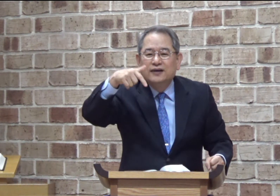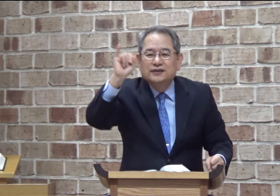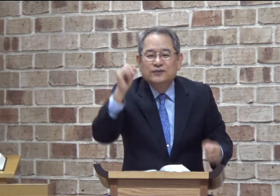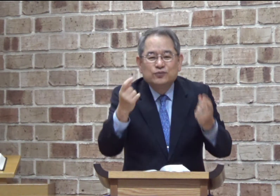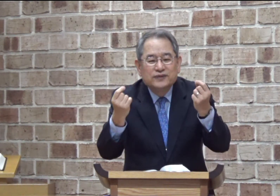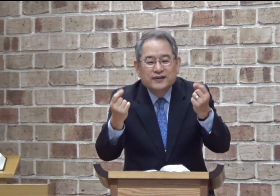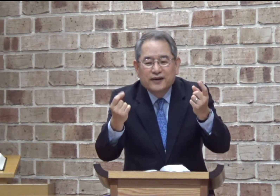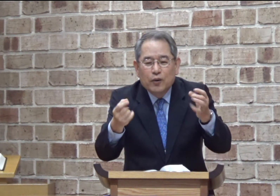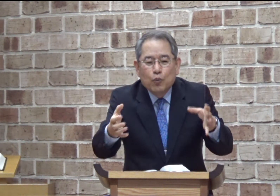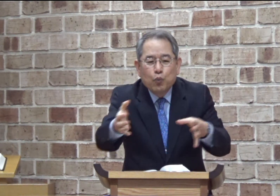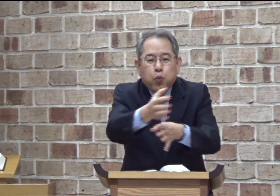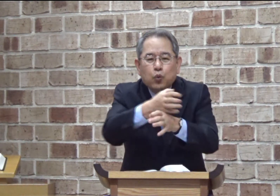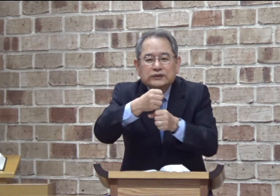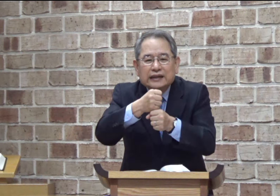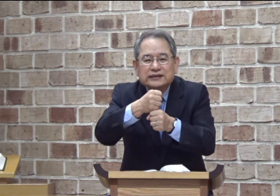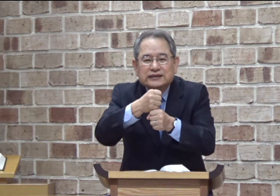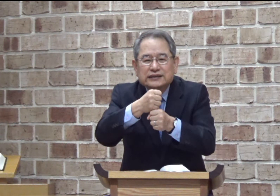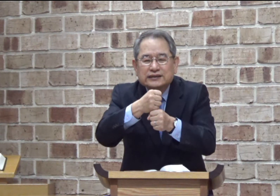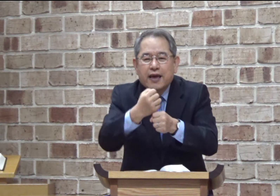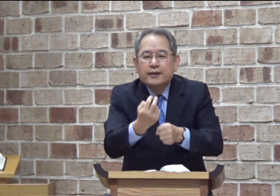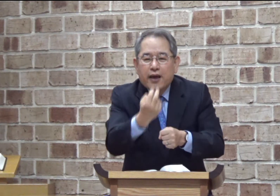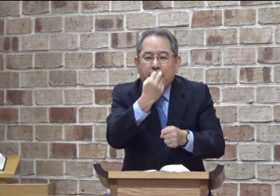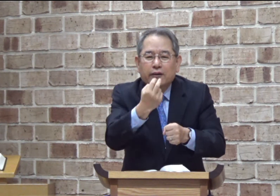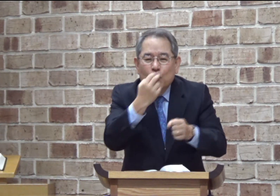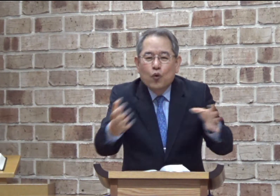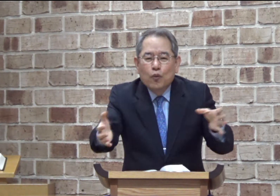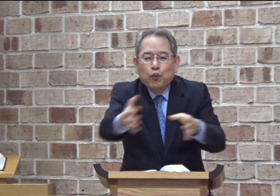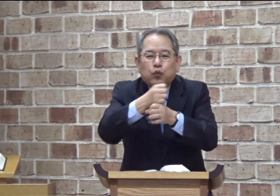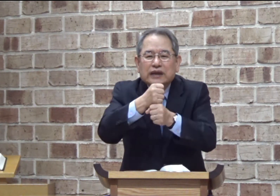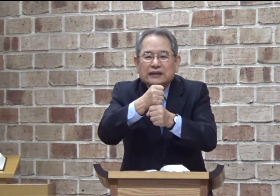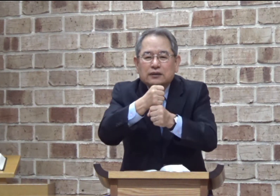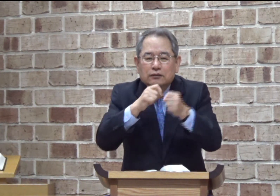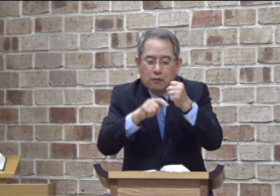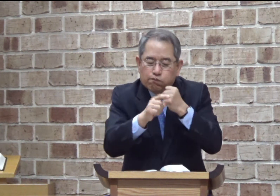생명 싸게라는 것은 보자기 같은 것입니다. 보자기.